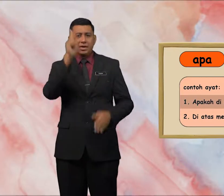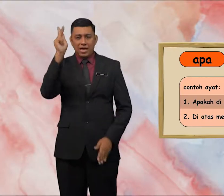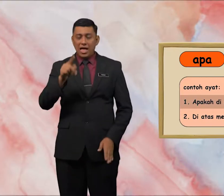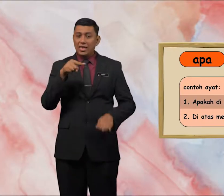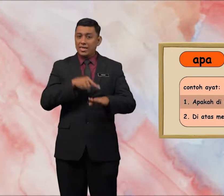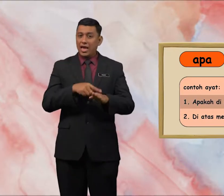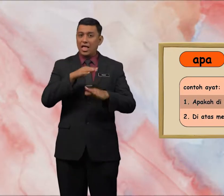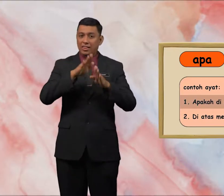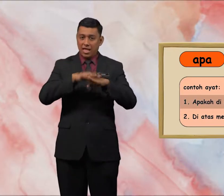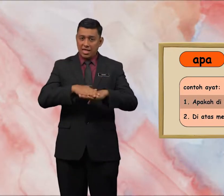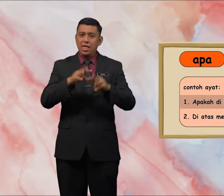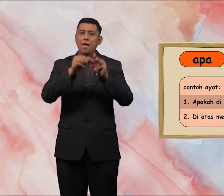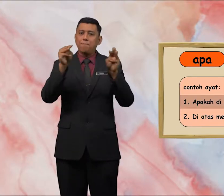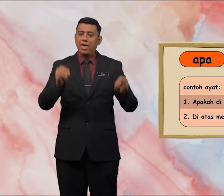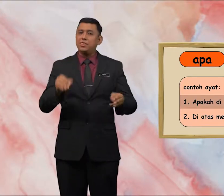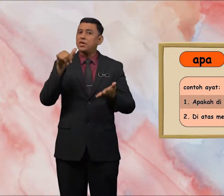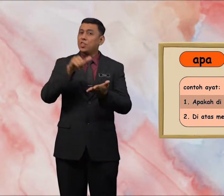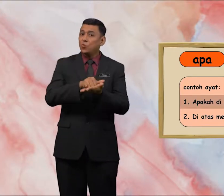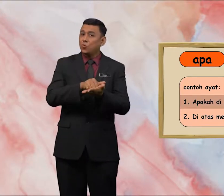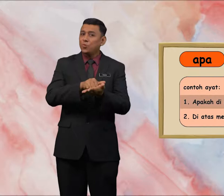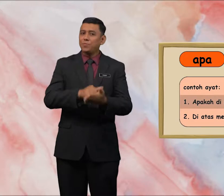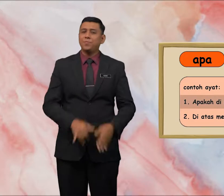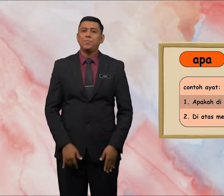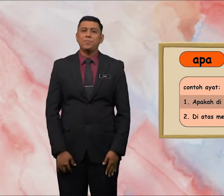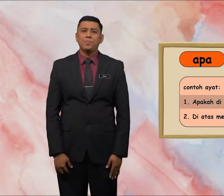Apakah di atas meja itu?